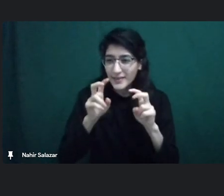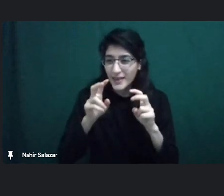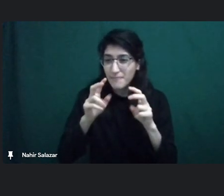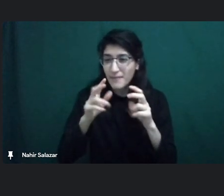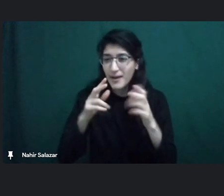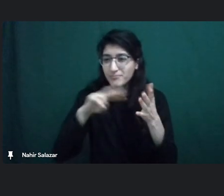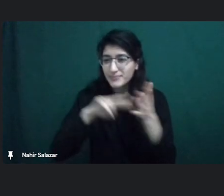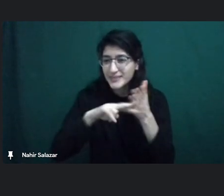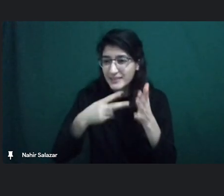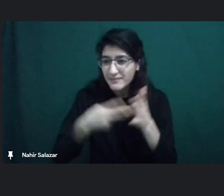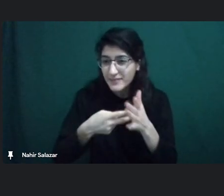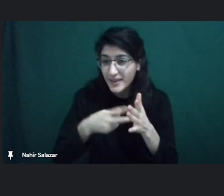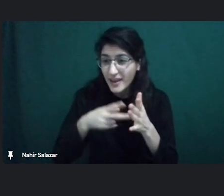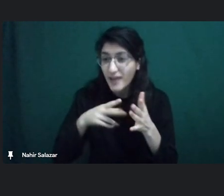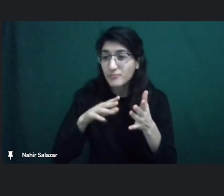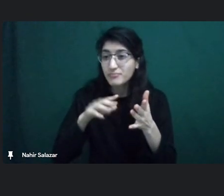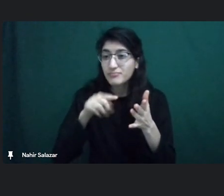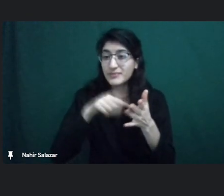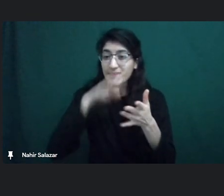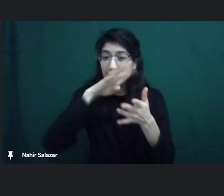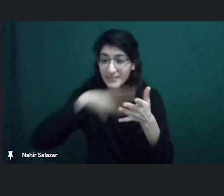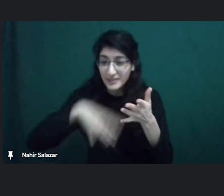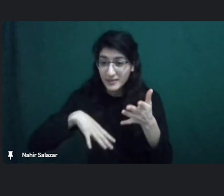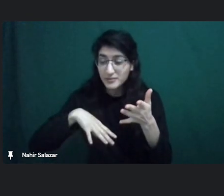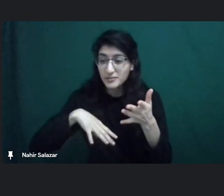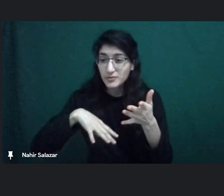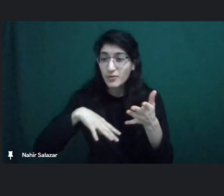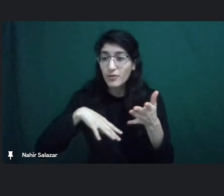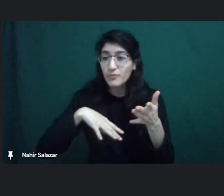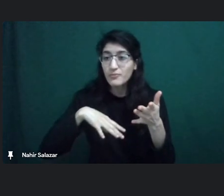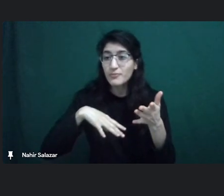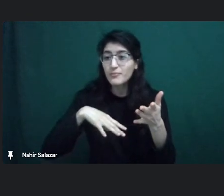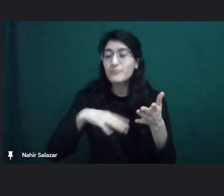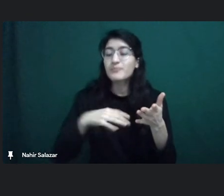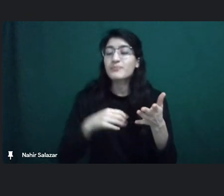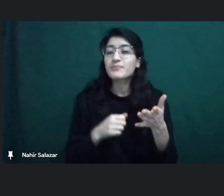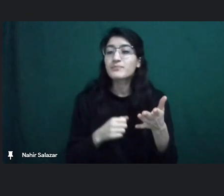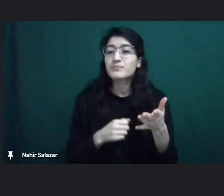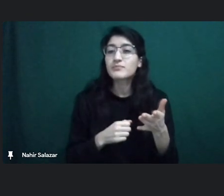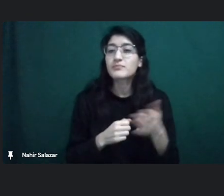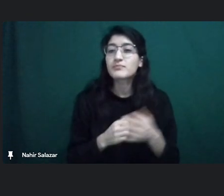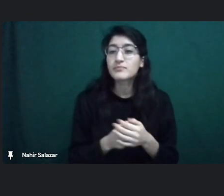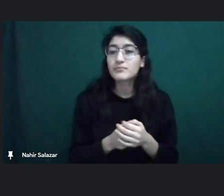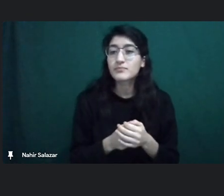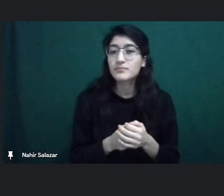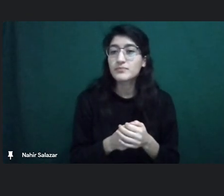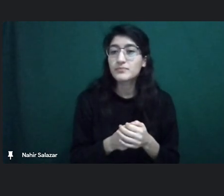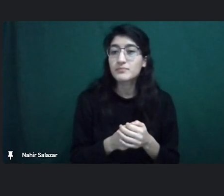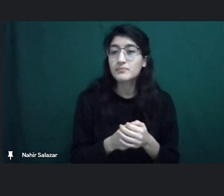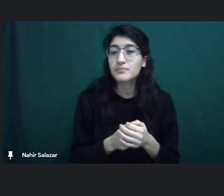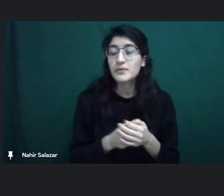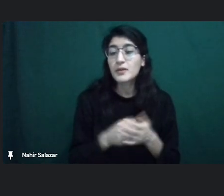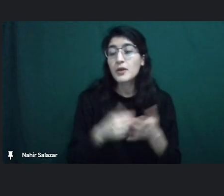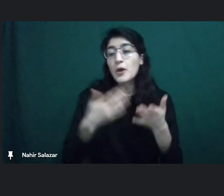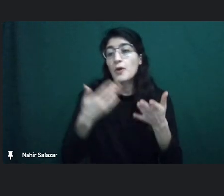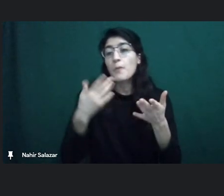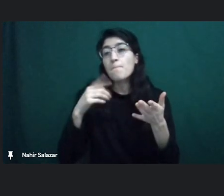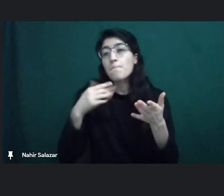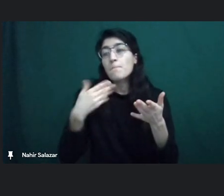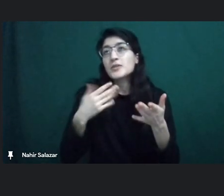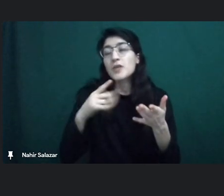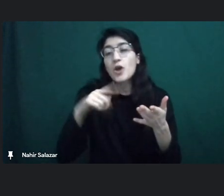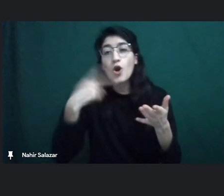texto, cómo está funcionando. Puede ser que sea otro sustantivo o puede ser